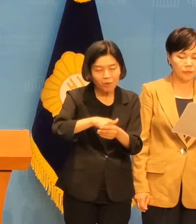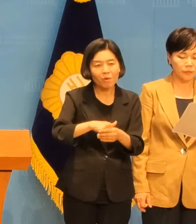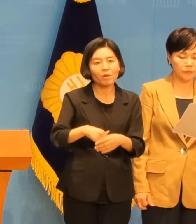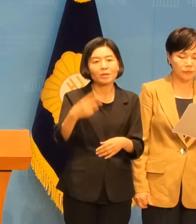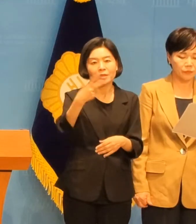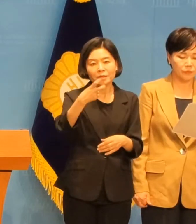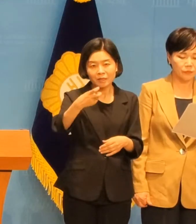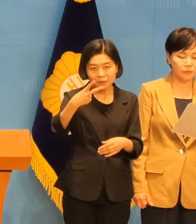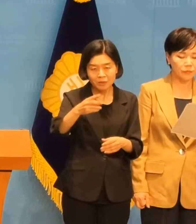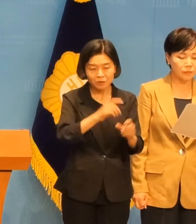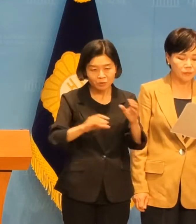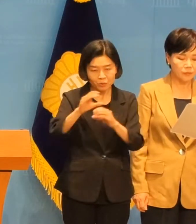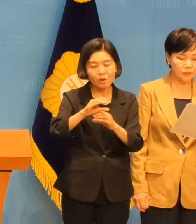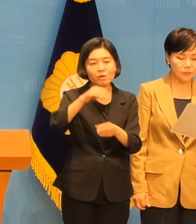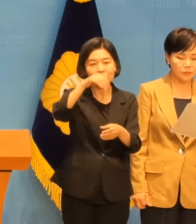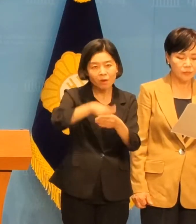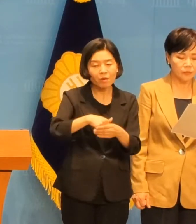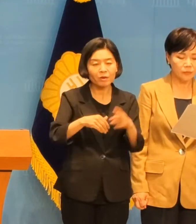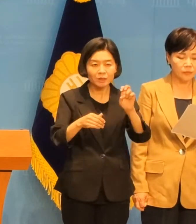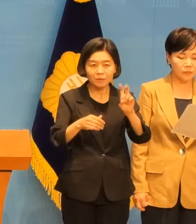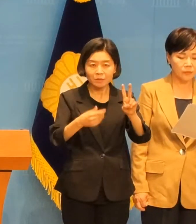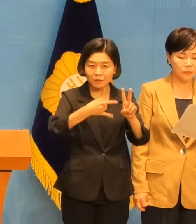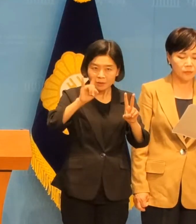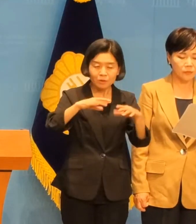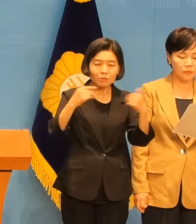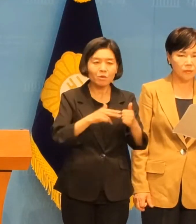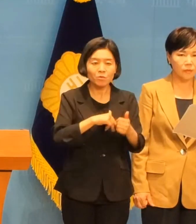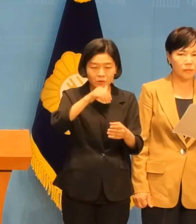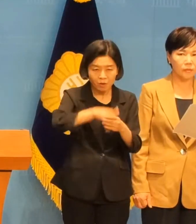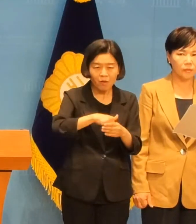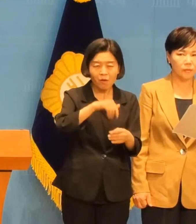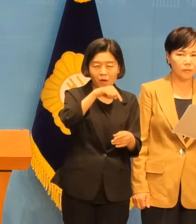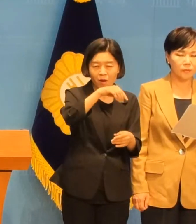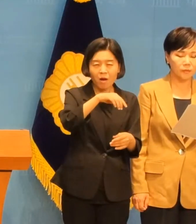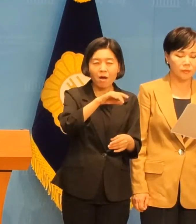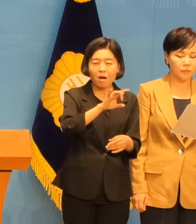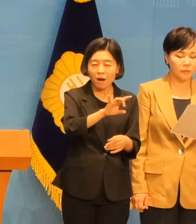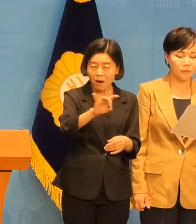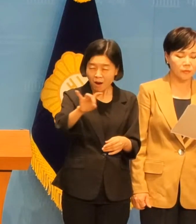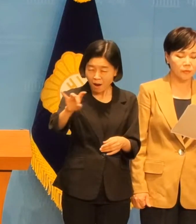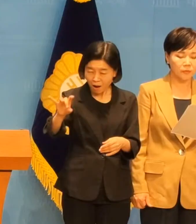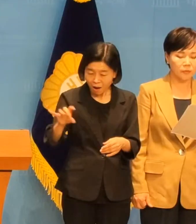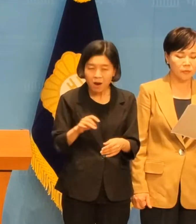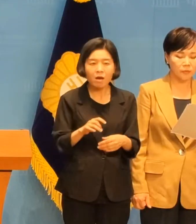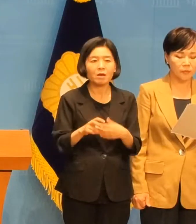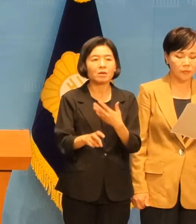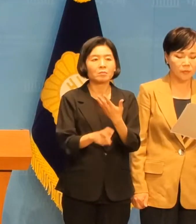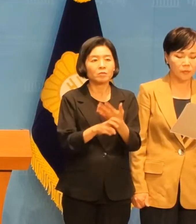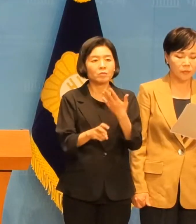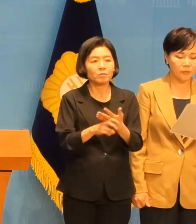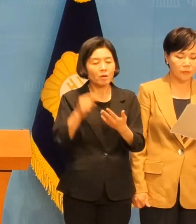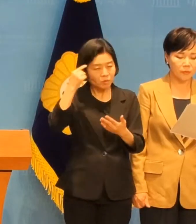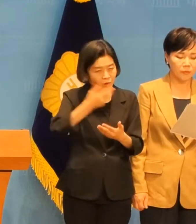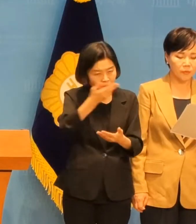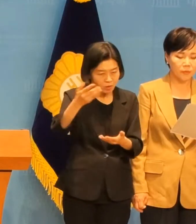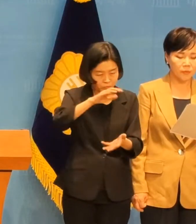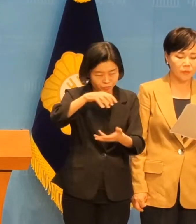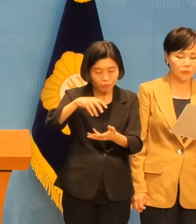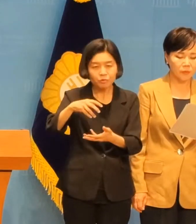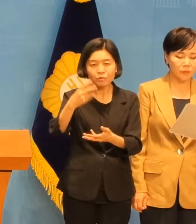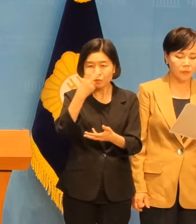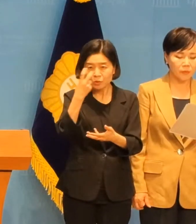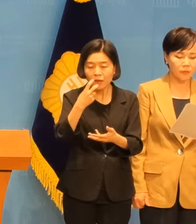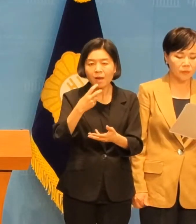2022년 재보궐선거, 제22대 국회의원 선거 등에서 불법 허위 여론조사, 공천거래 등 선거